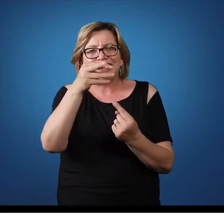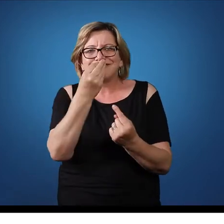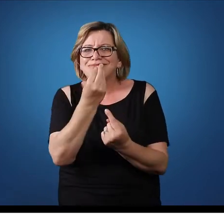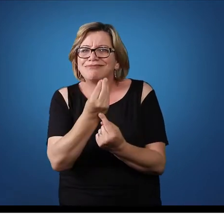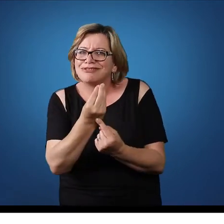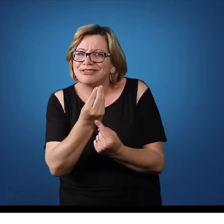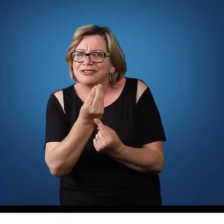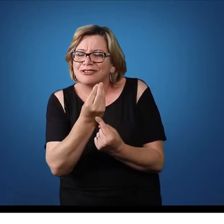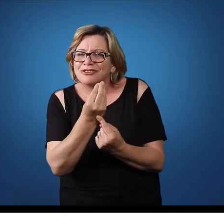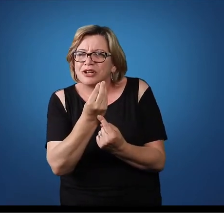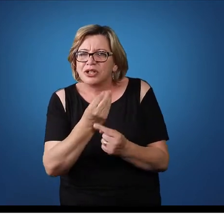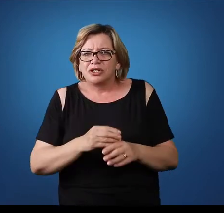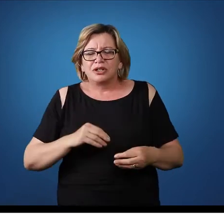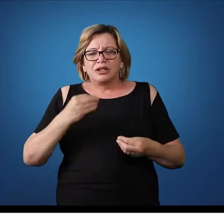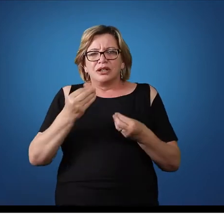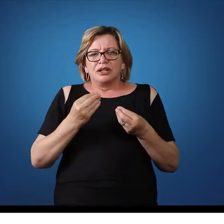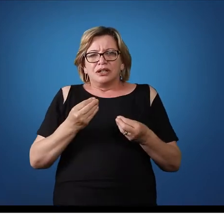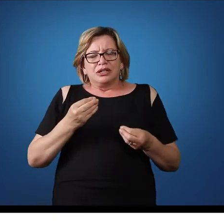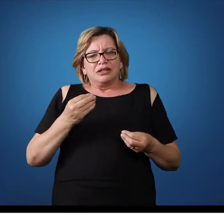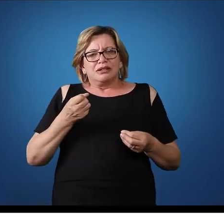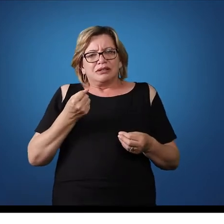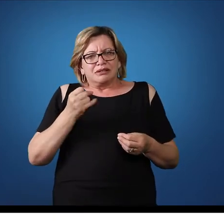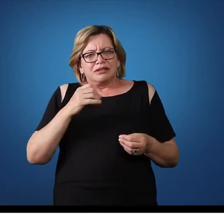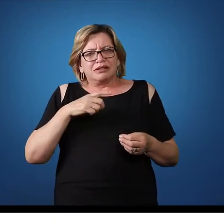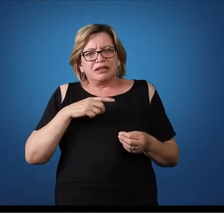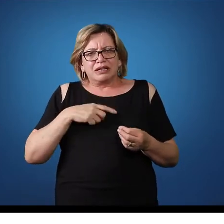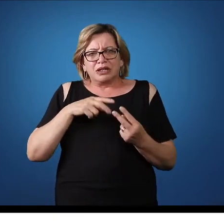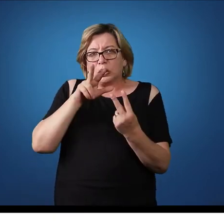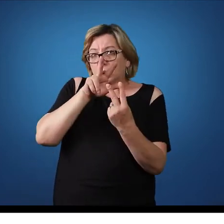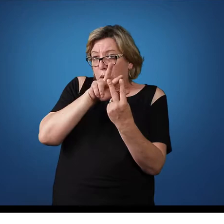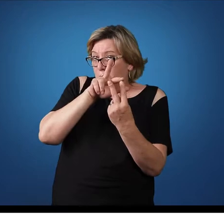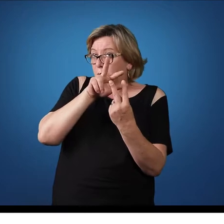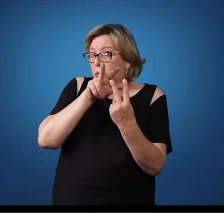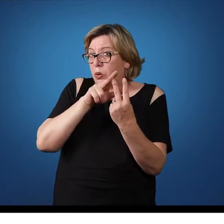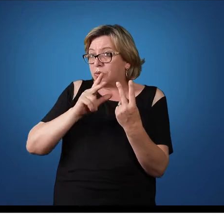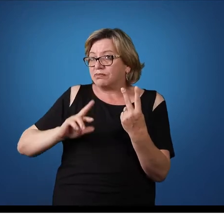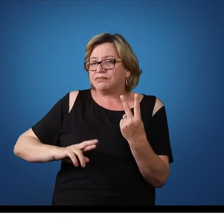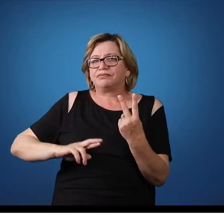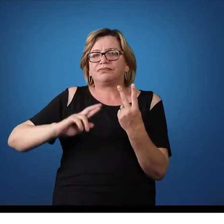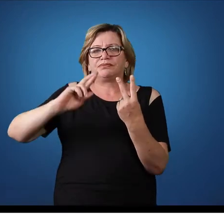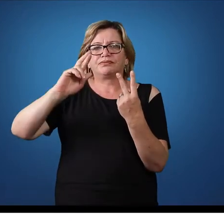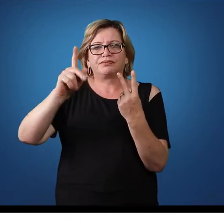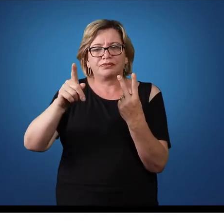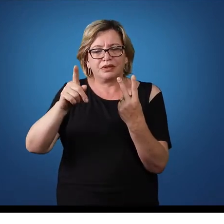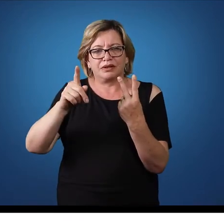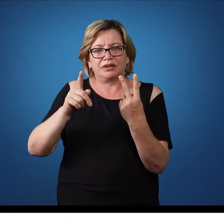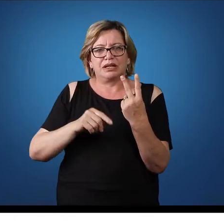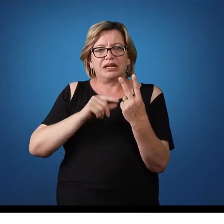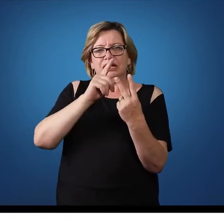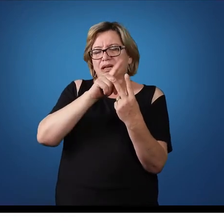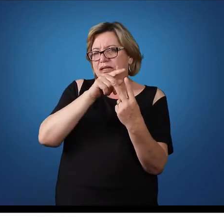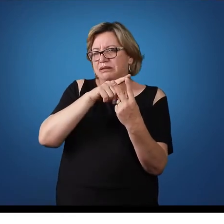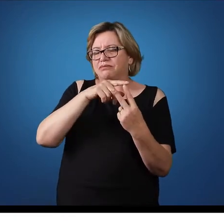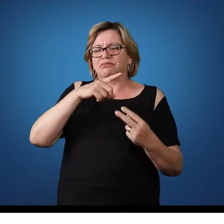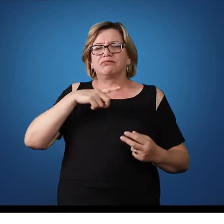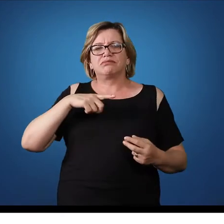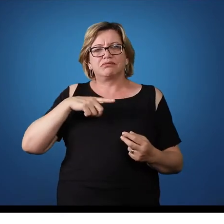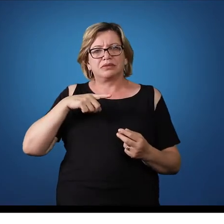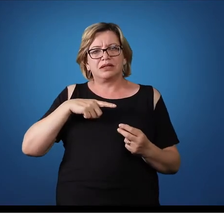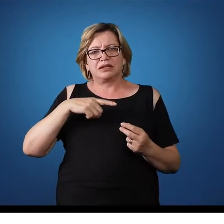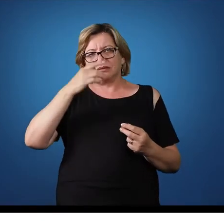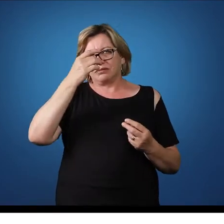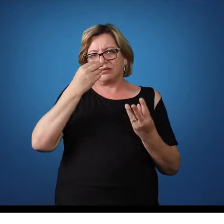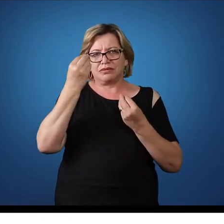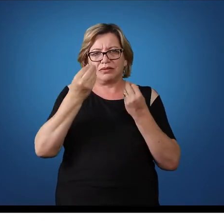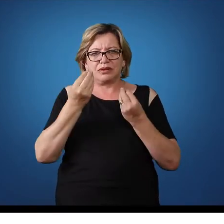ou não? E quanto a isso, há pelo menos duas posições diferentes. Há aquela posição que